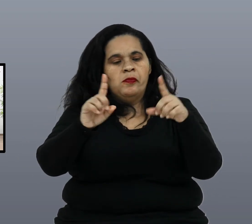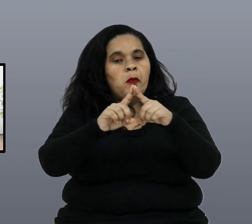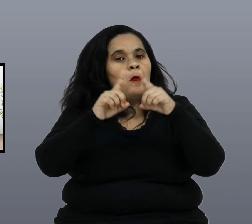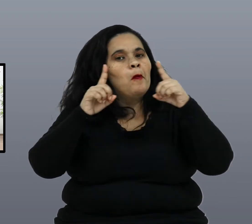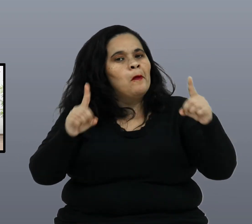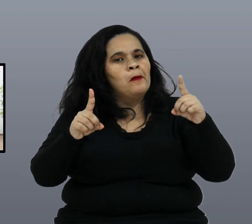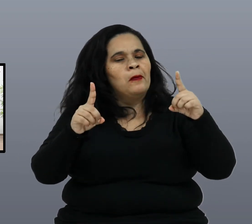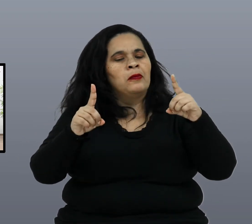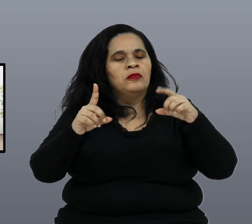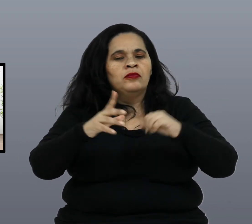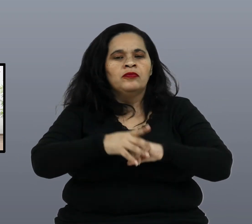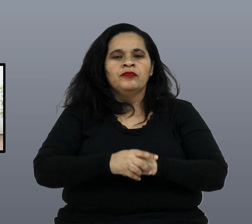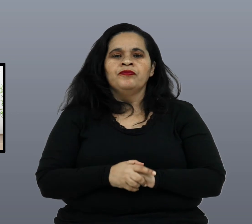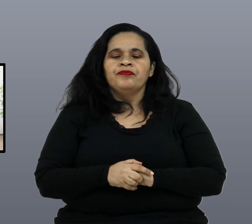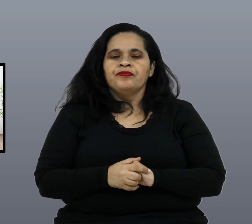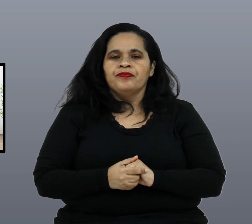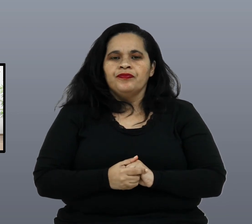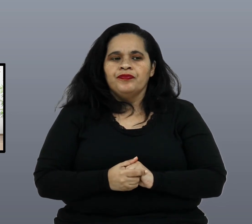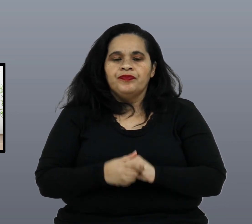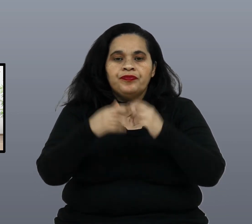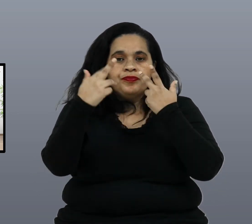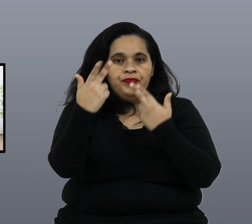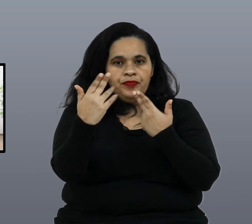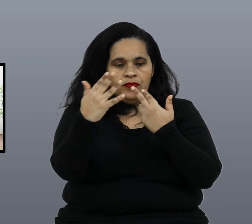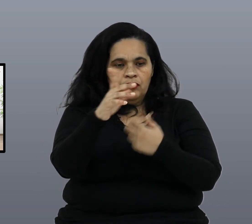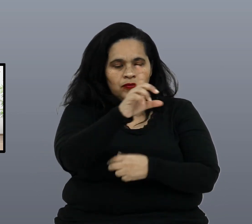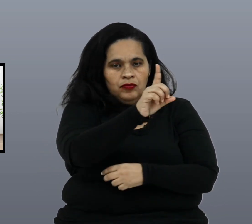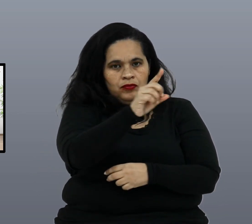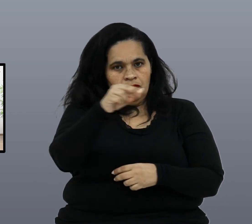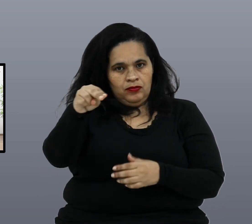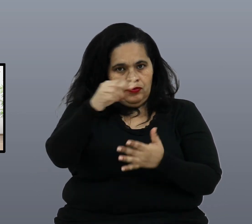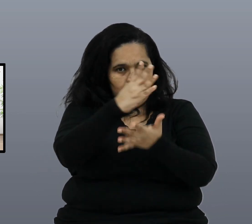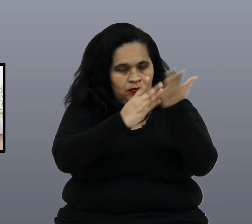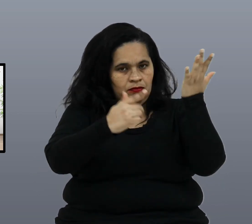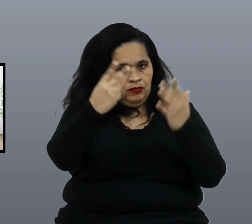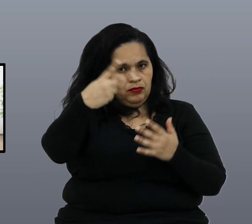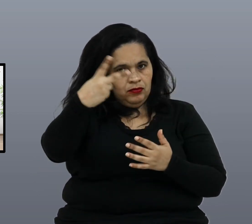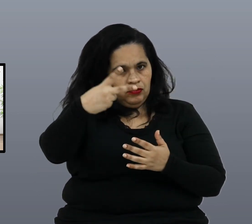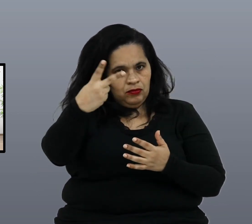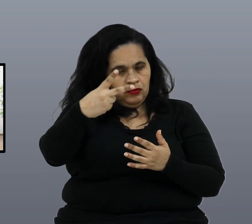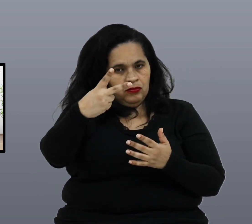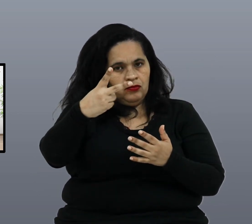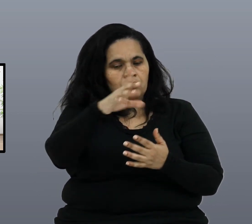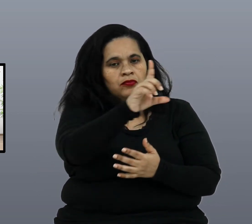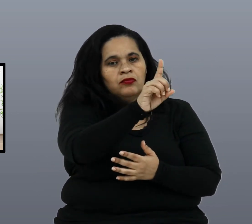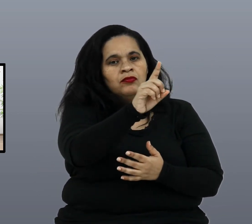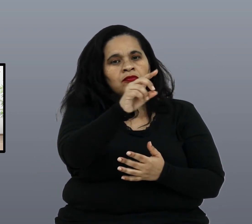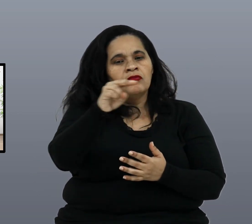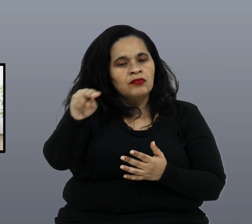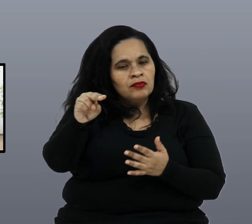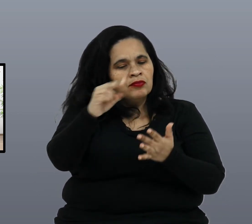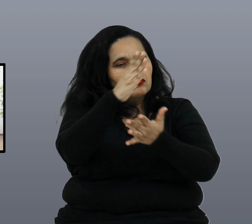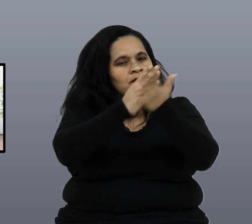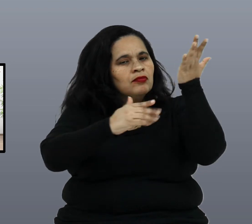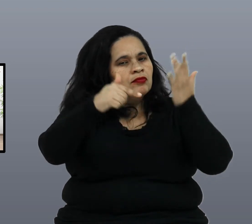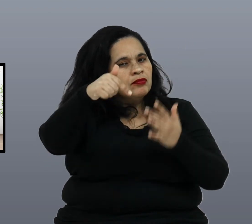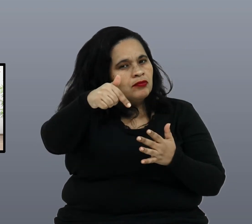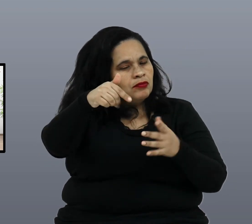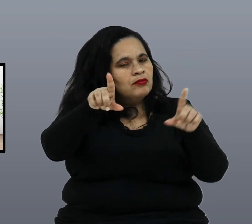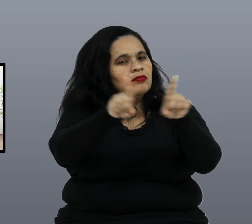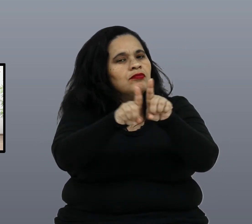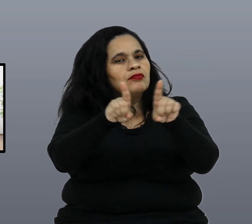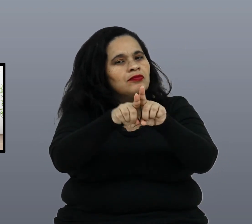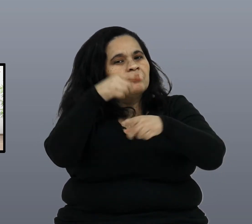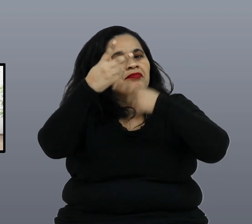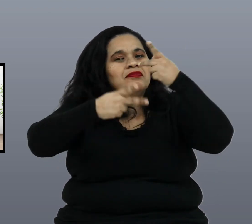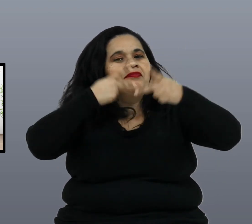que, assim como em Daniel 2, parece que Daniel 7 também termina com uma palavra de